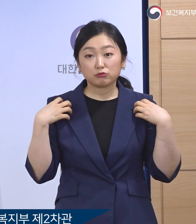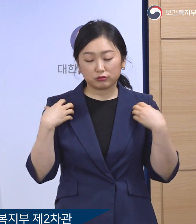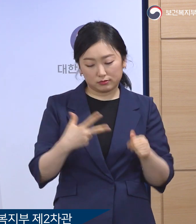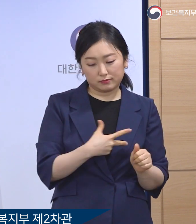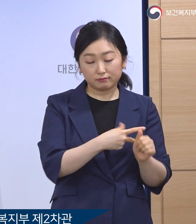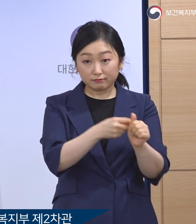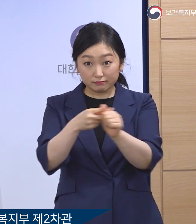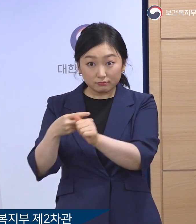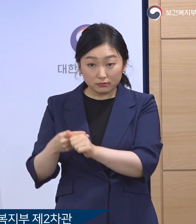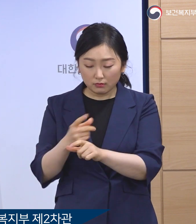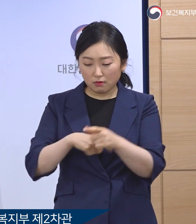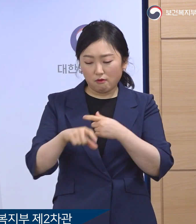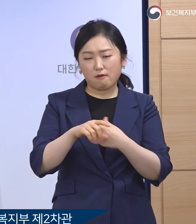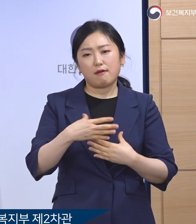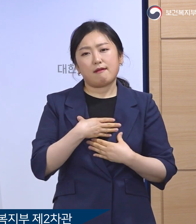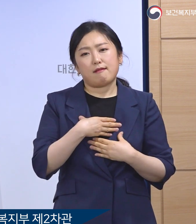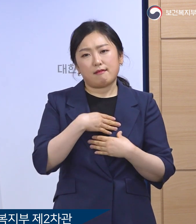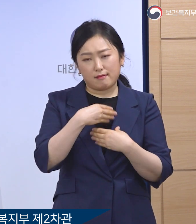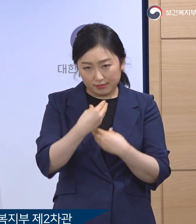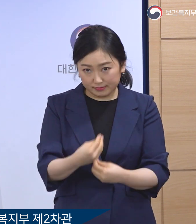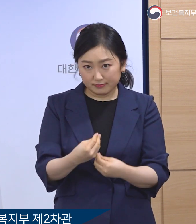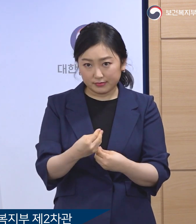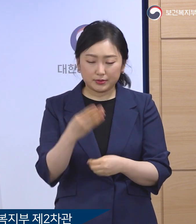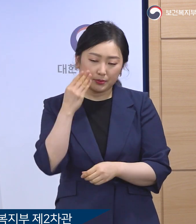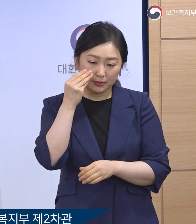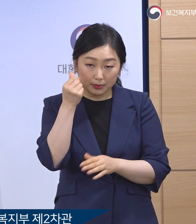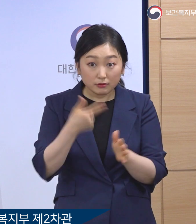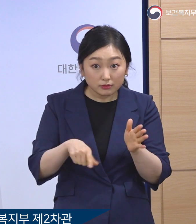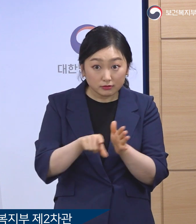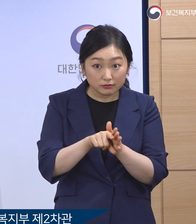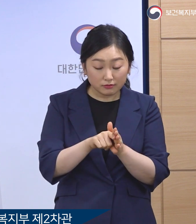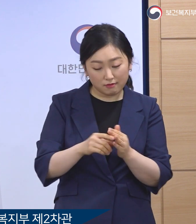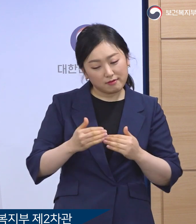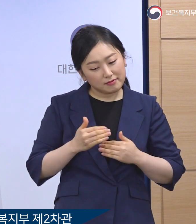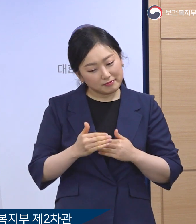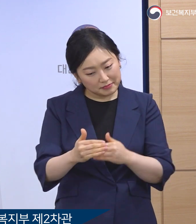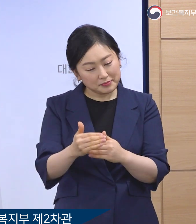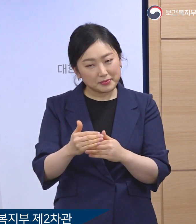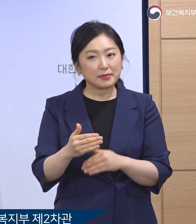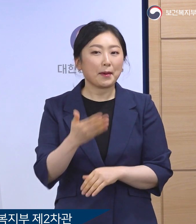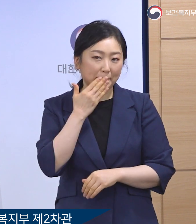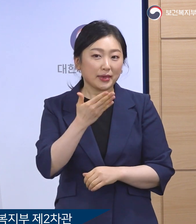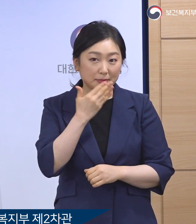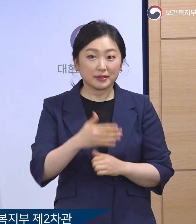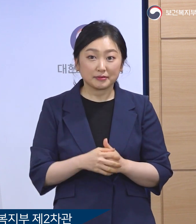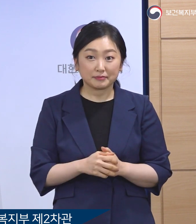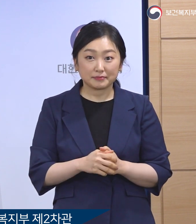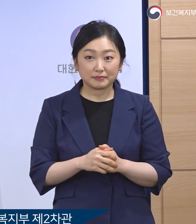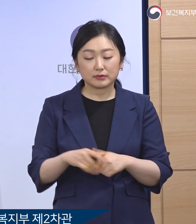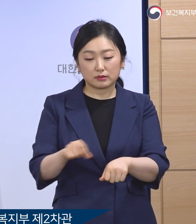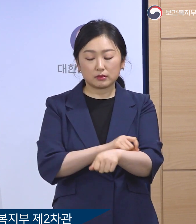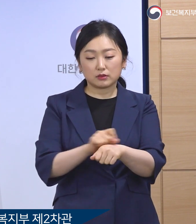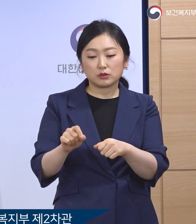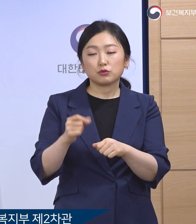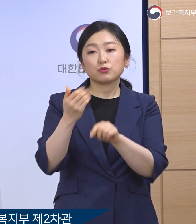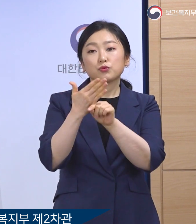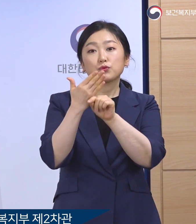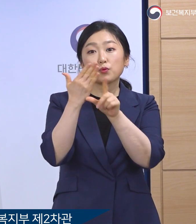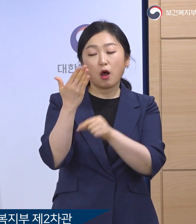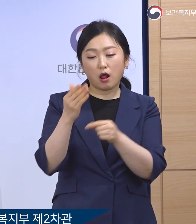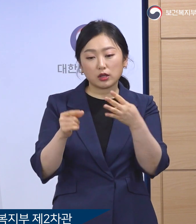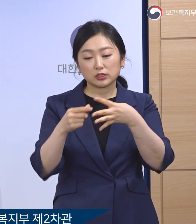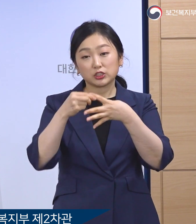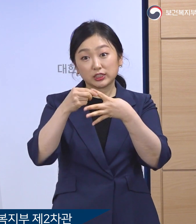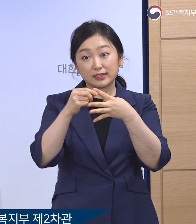보다 안정적이고 예측 가능하게 추진할 수 있게 되었습니다. 특히 9월 첫째 주까지